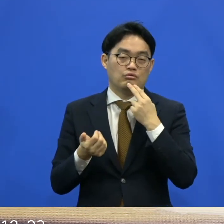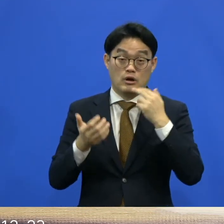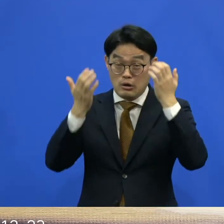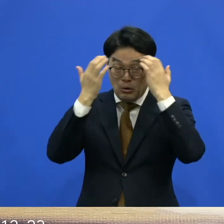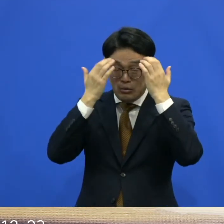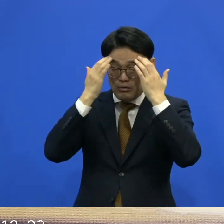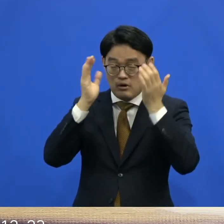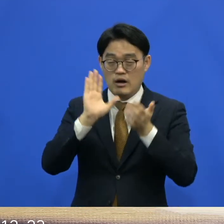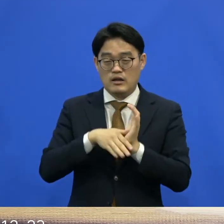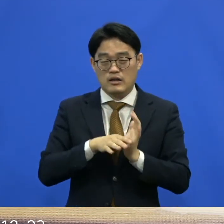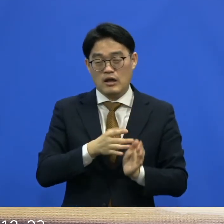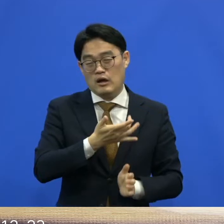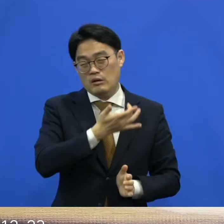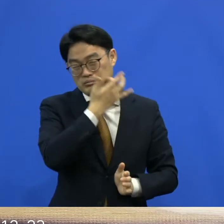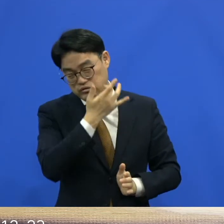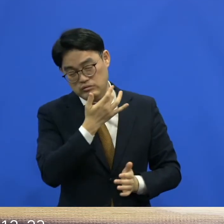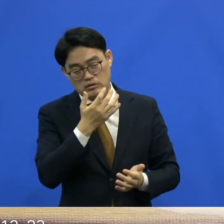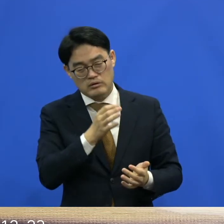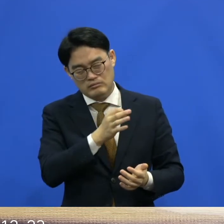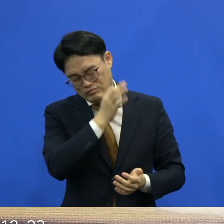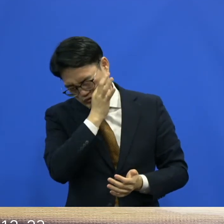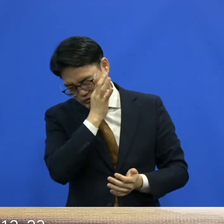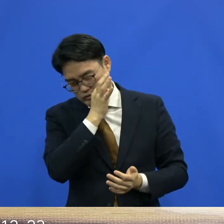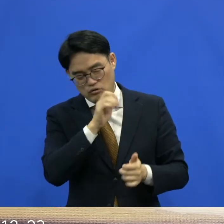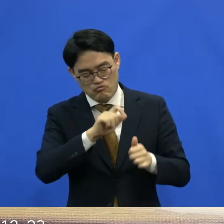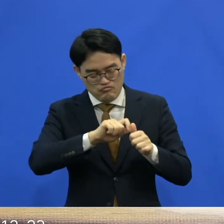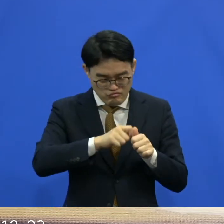통하여 우리에게 주시는 놀라운 메시지.